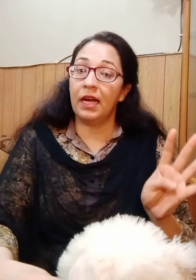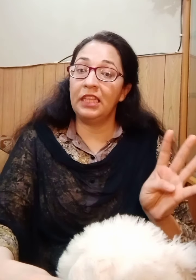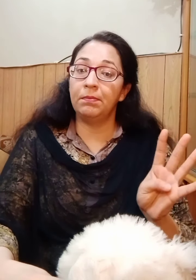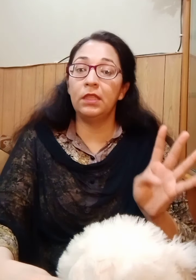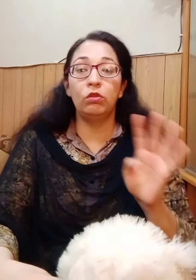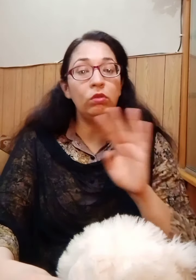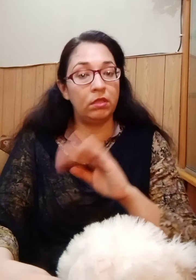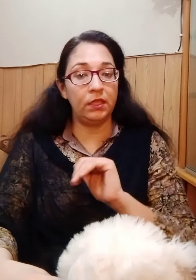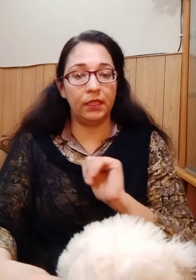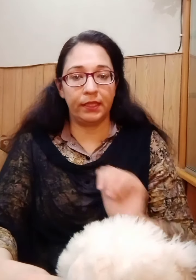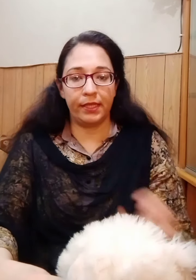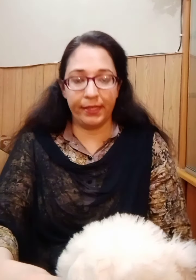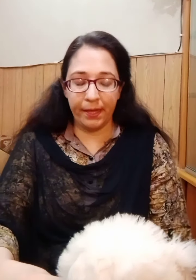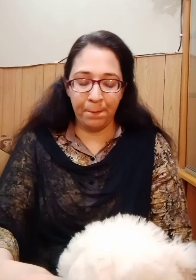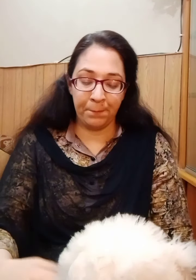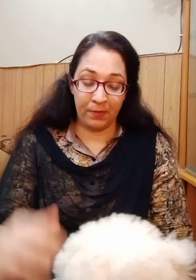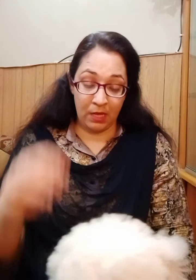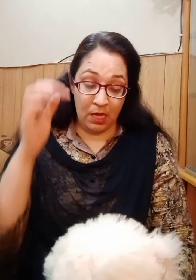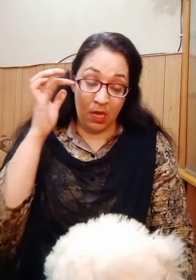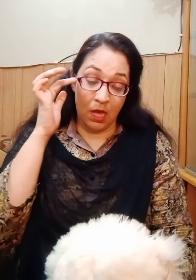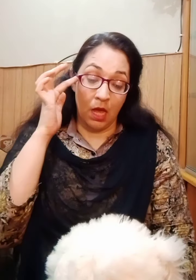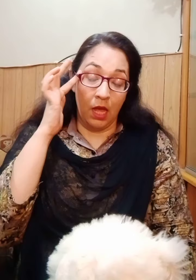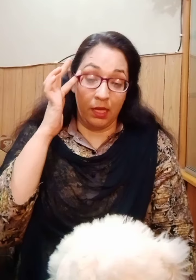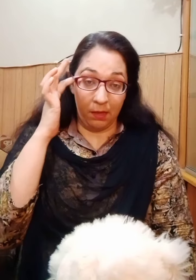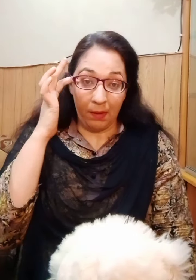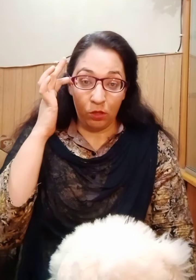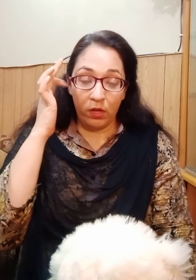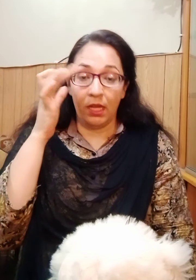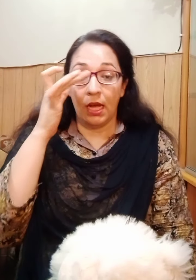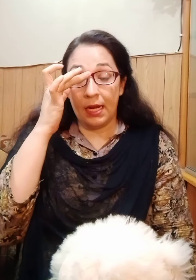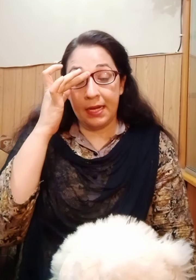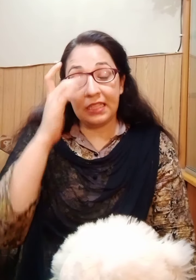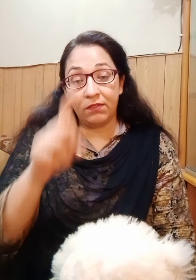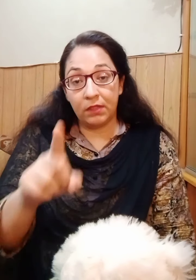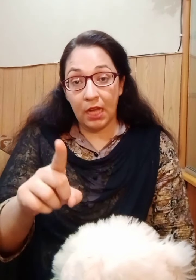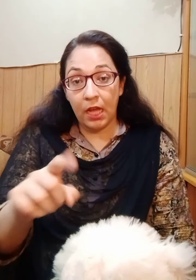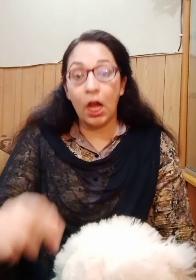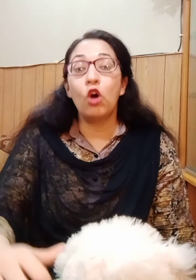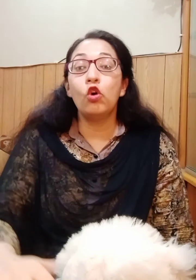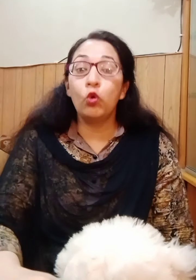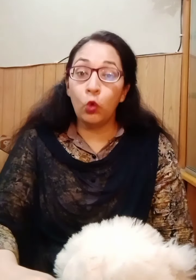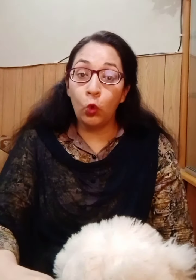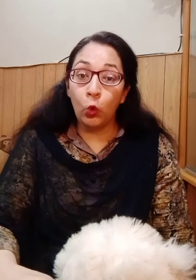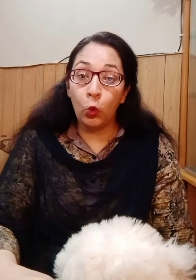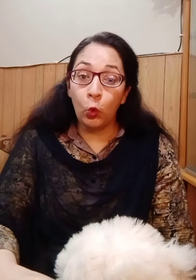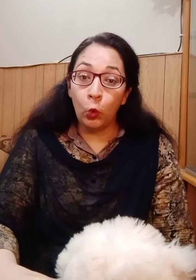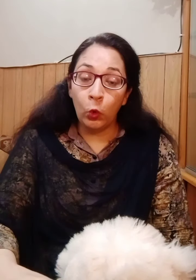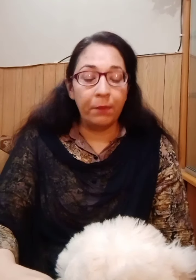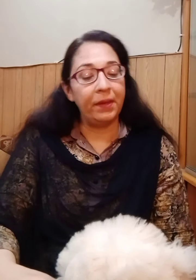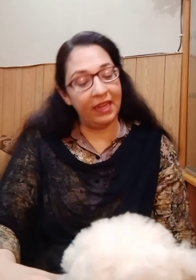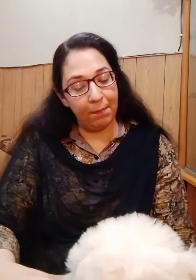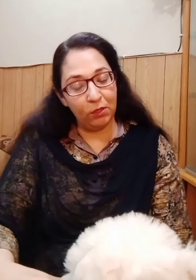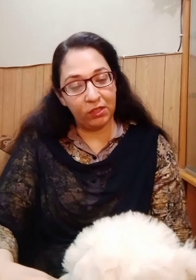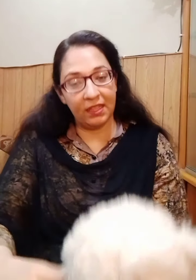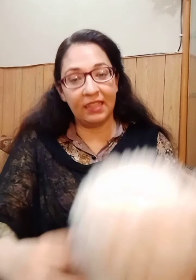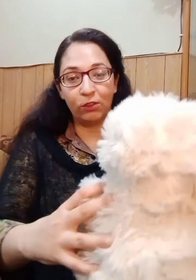पार्ट्स ए स्पेसिफिक कि यह बात हो गई नेक्स्ट का या फिर आपने इसके साथ